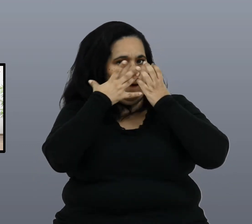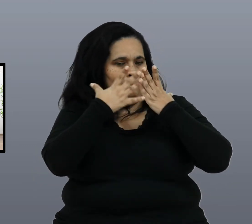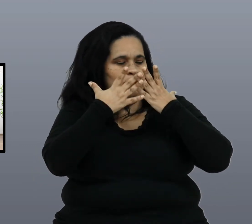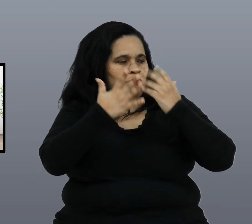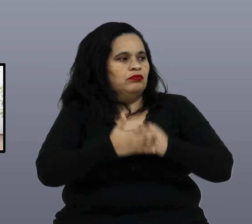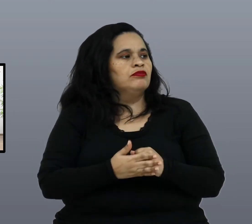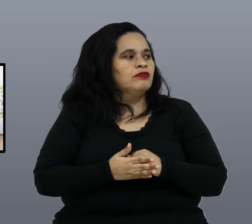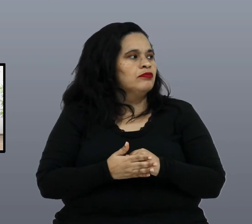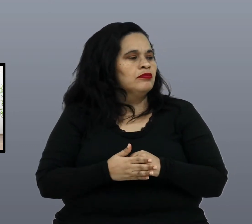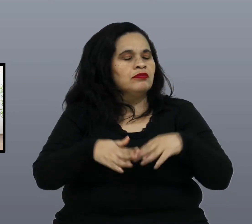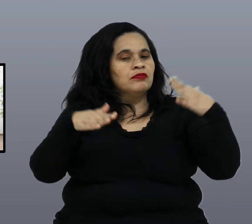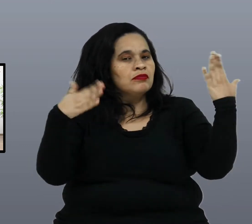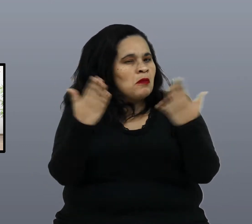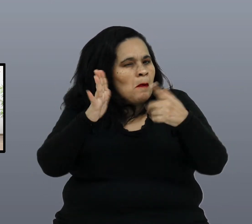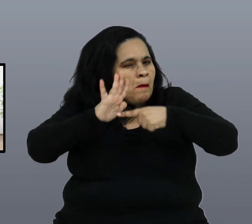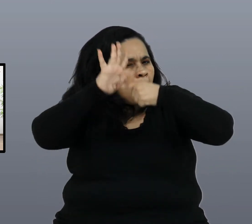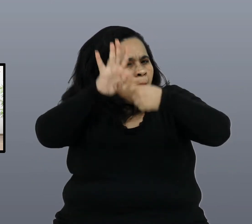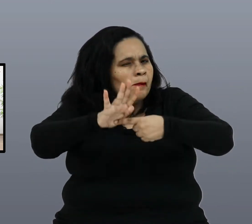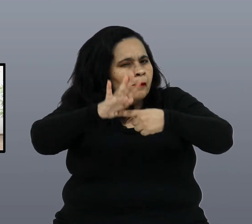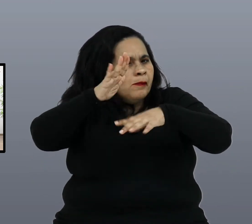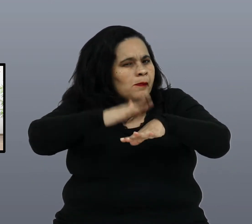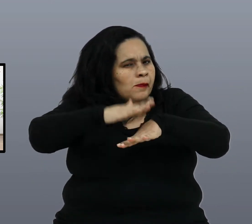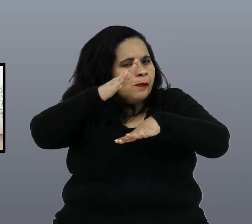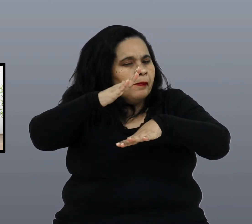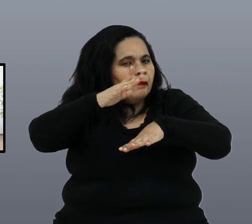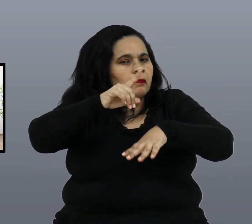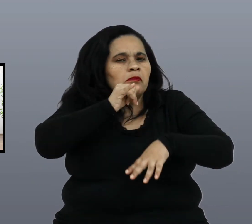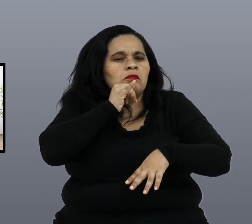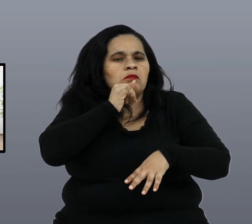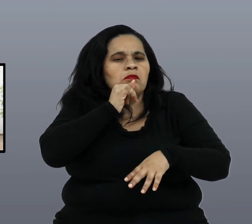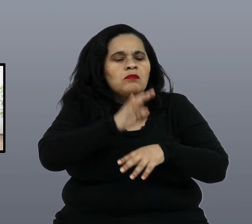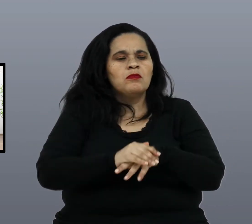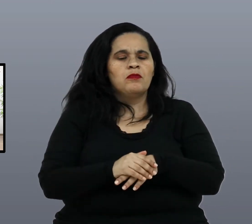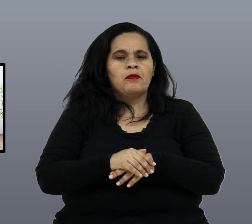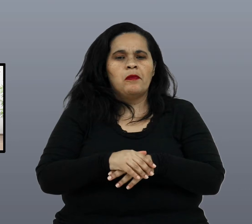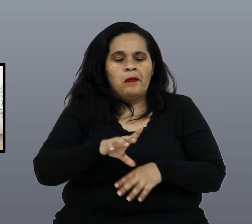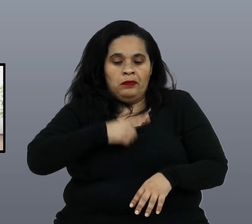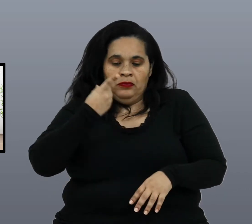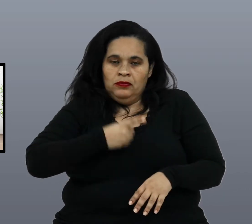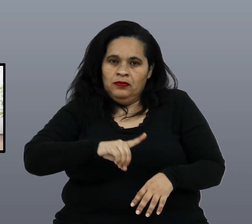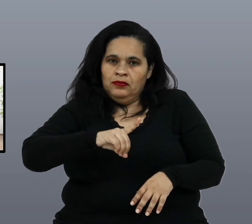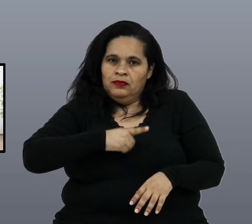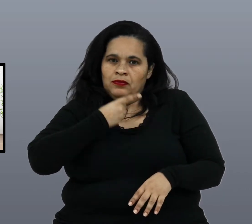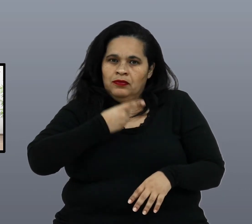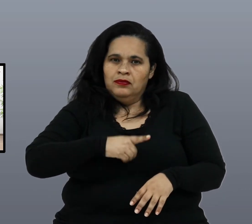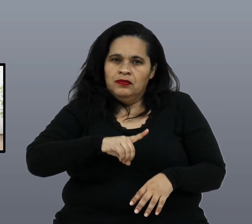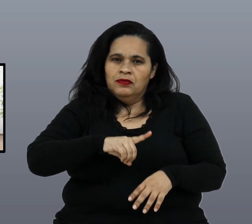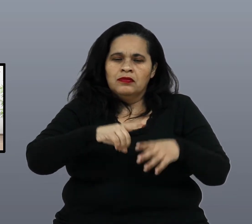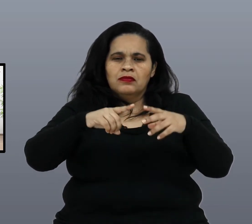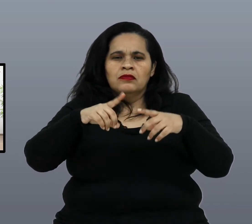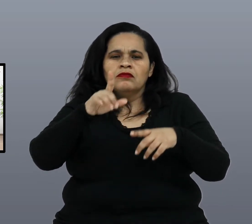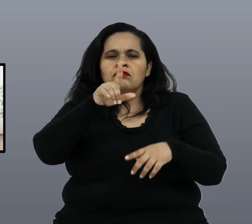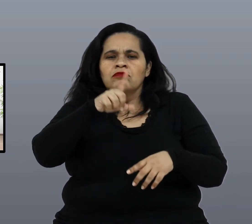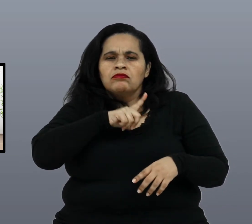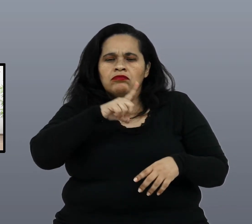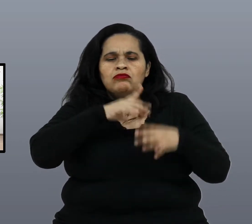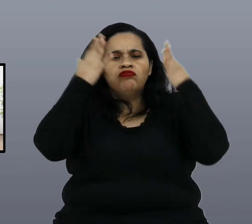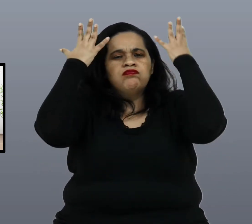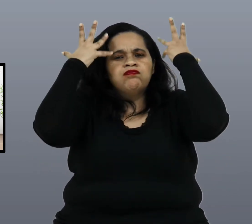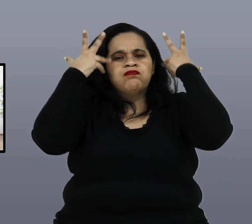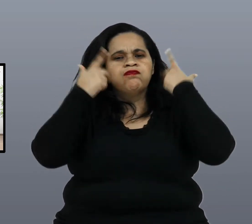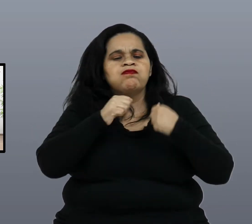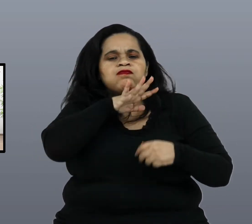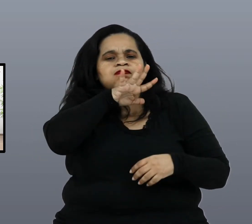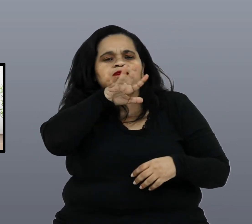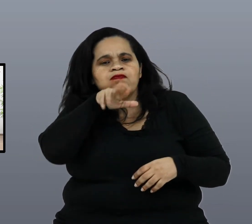visão, depois que Daniel vê esse leopardo veloz, com 4 asas e 4 cabeças, no